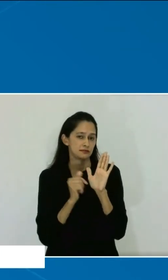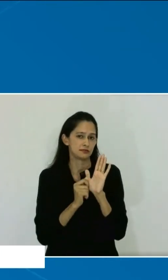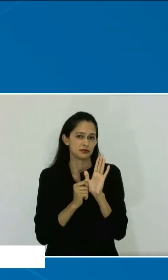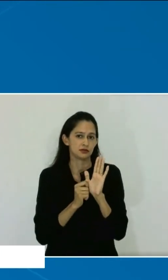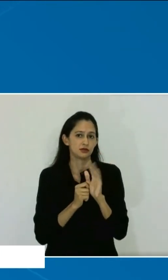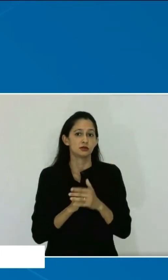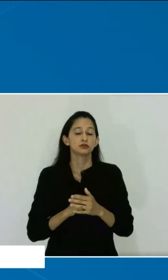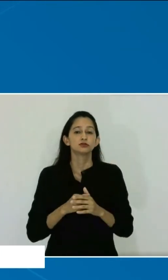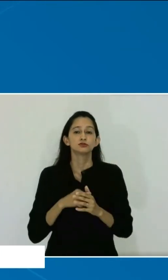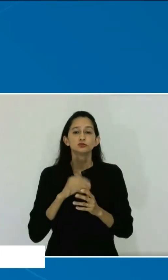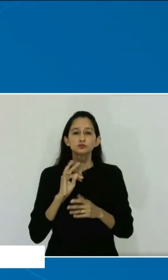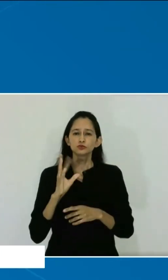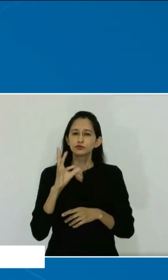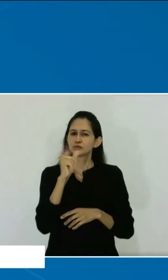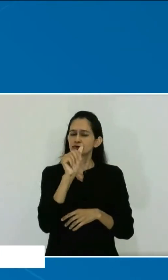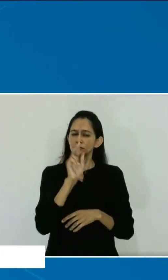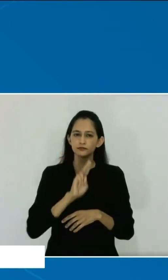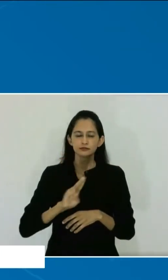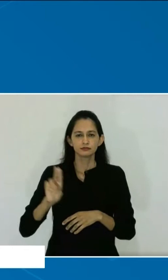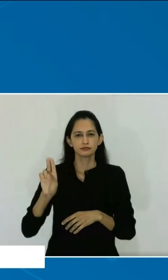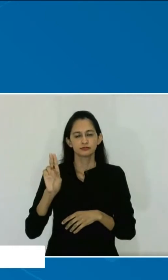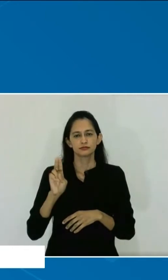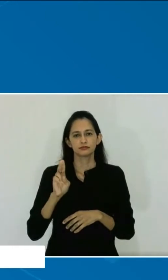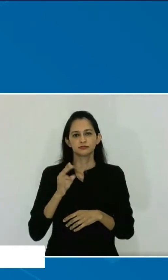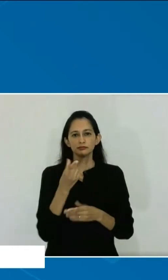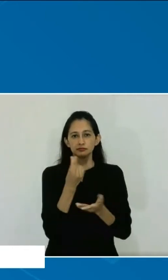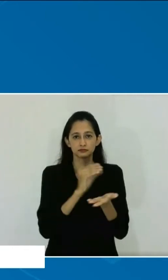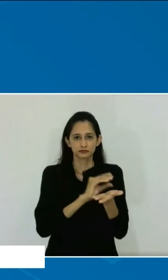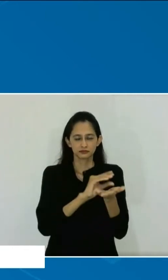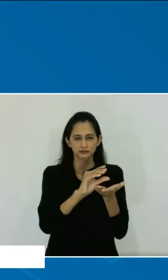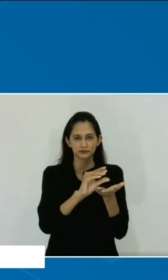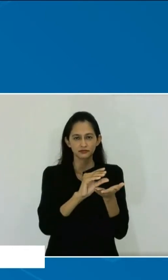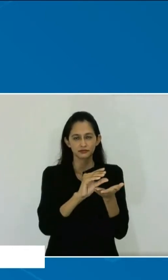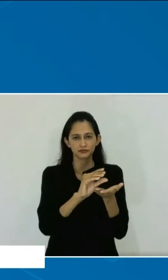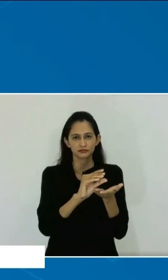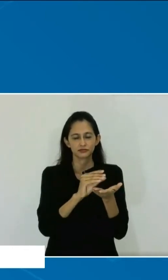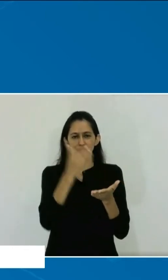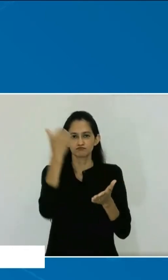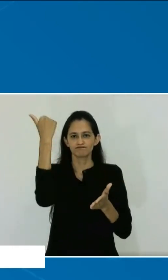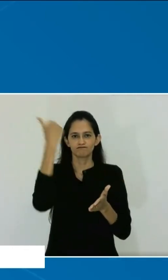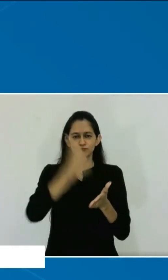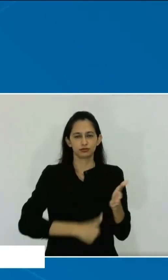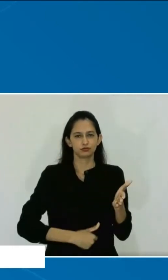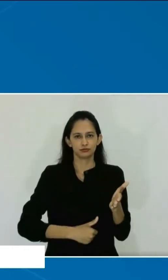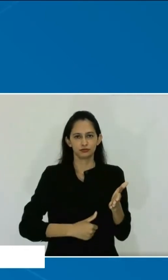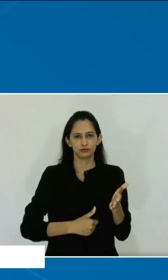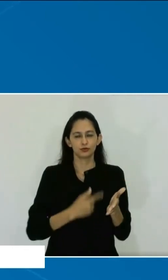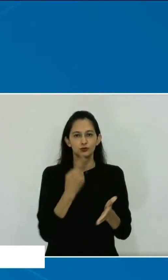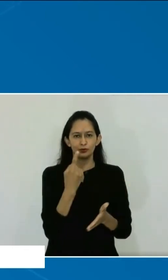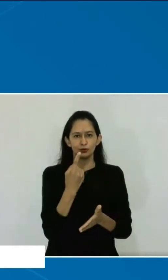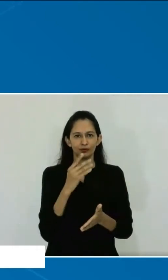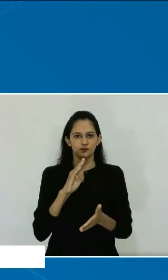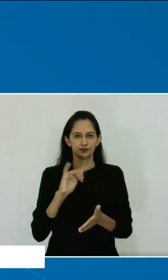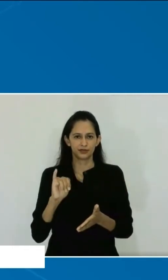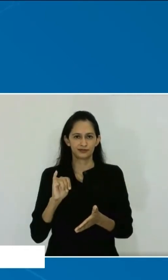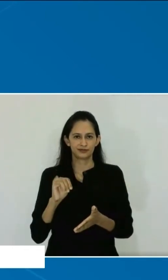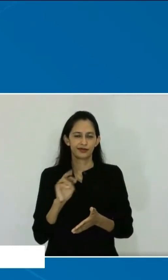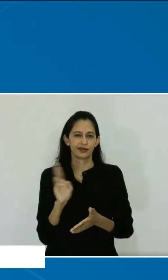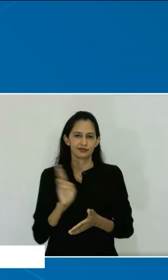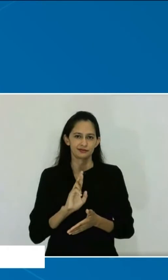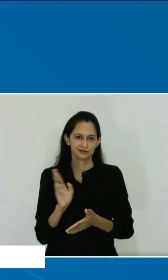todas as universidades em conjunto, R$1 bilhão. Isso sem contar que a gente vem há 4 anos com um